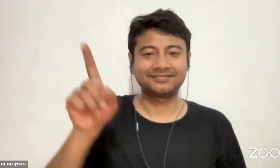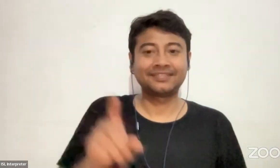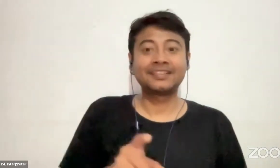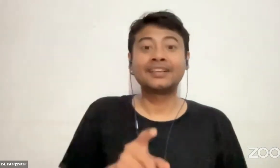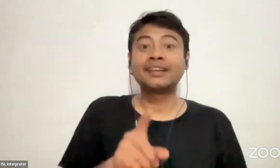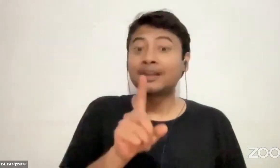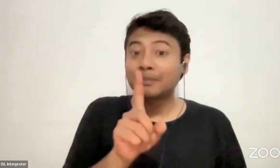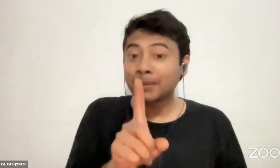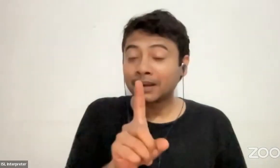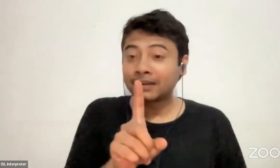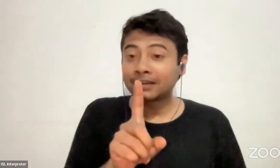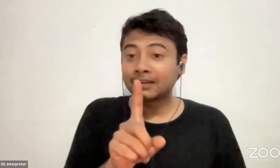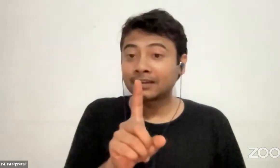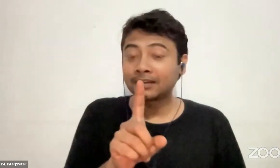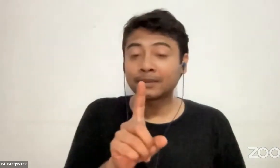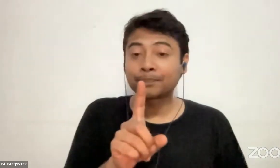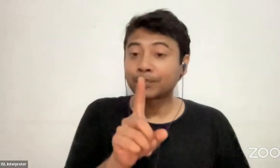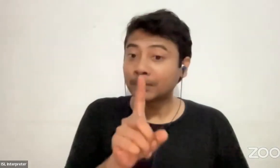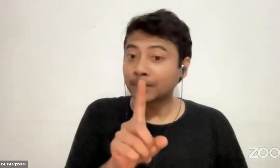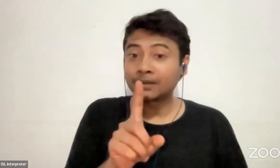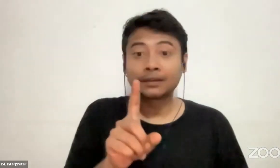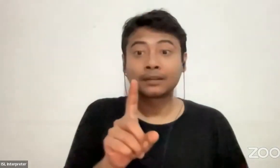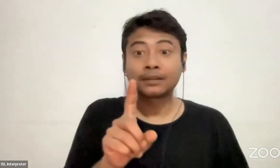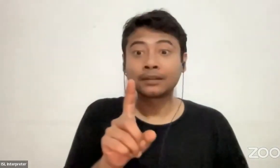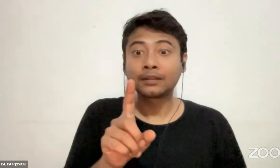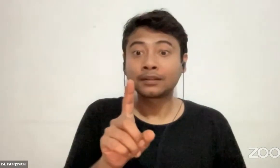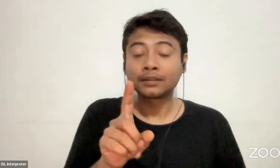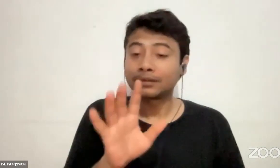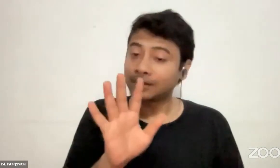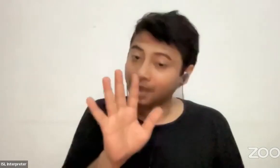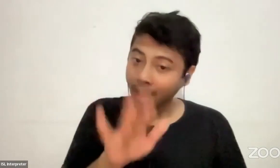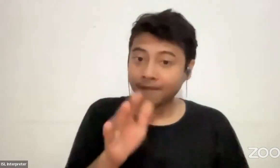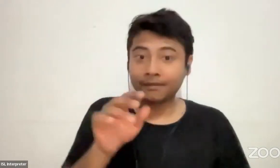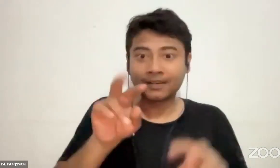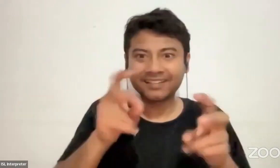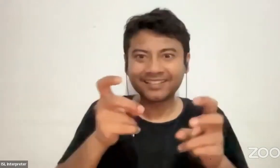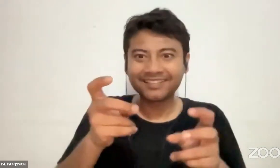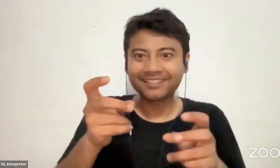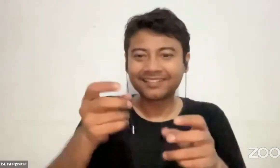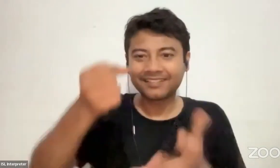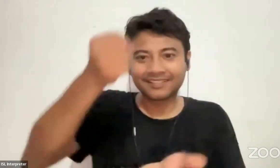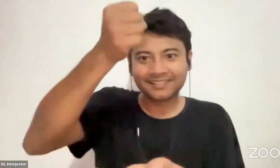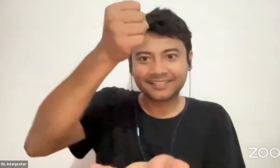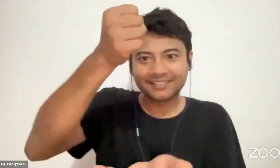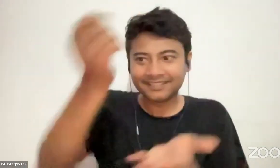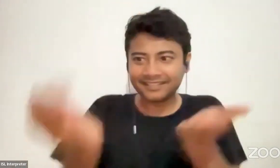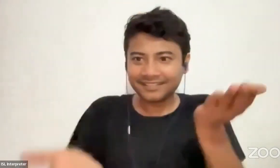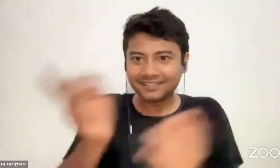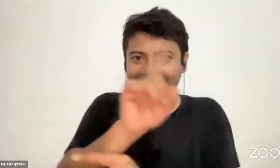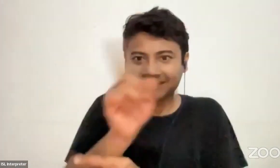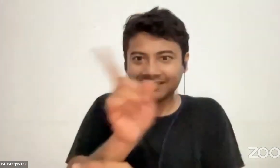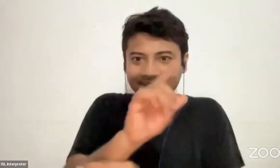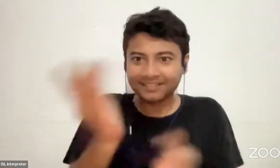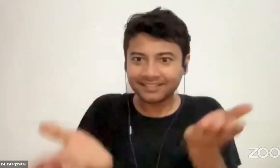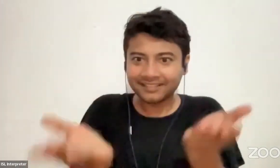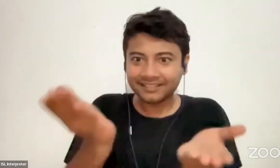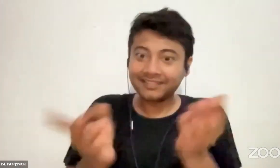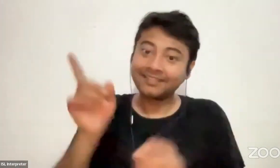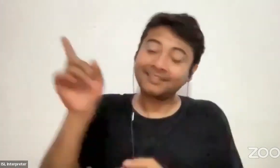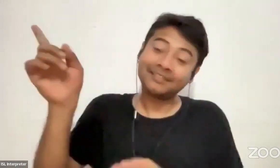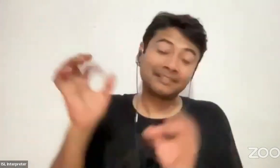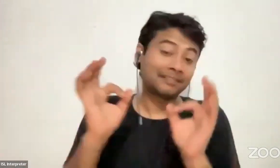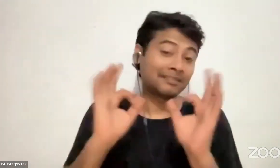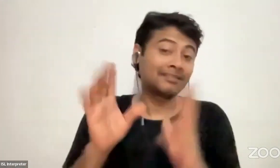से देते हैं भगवान, बहुत तोल तोल के, है ना। अब जैसे एक आप मैं आपको एग्जांपल दूं,